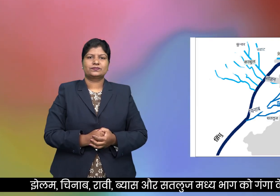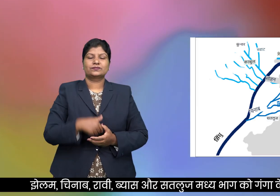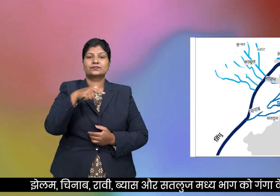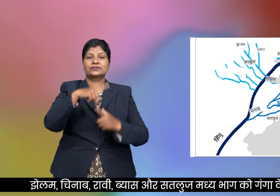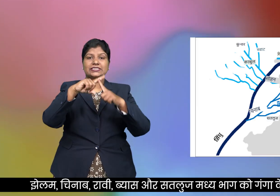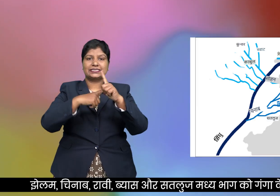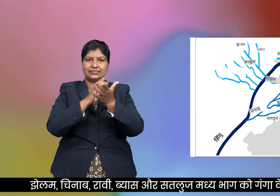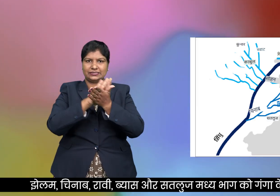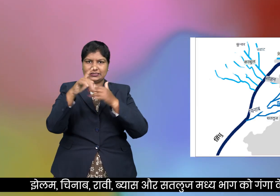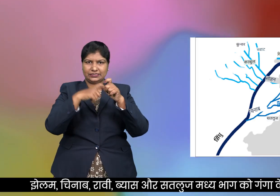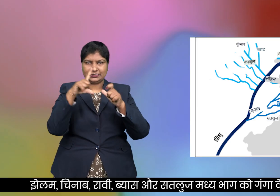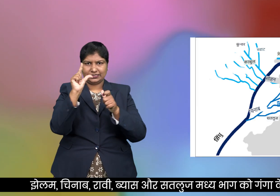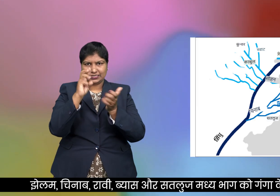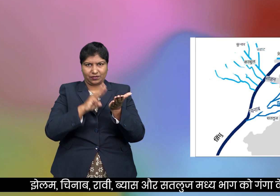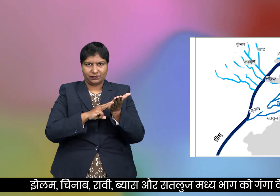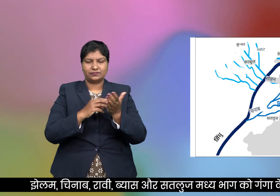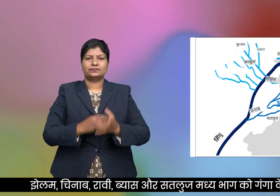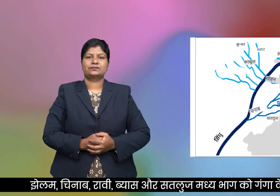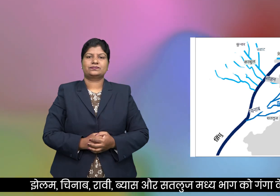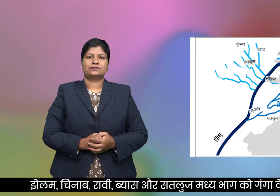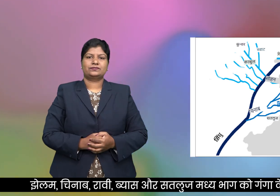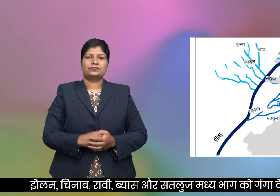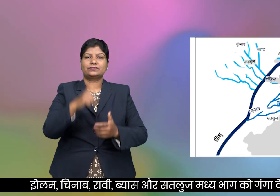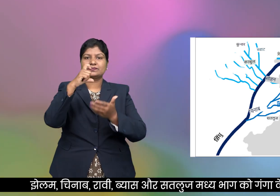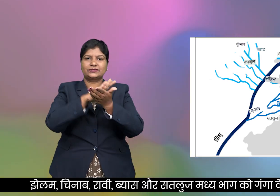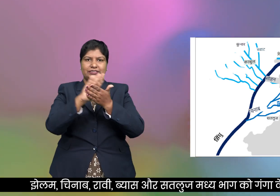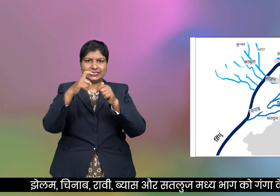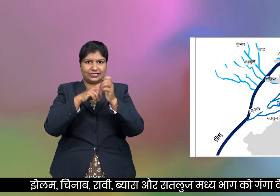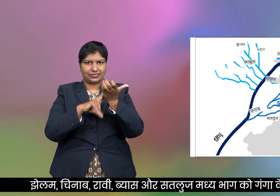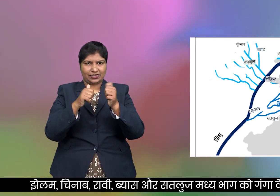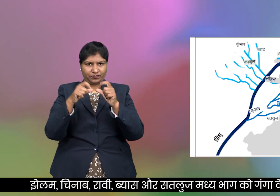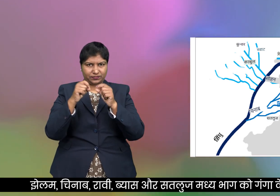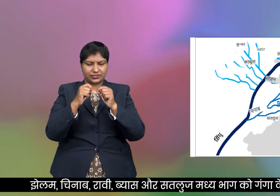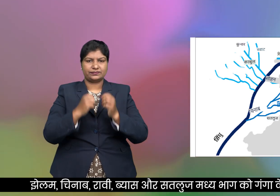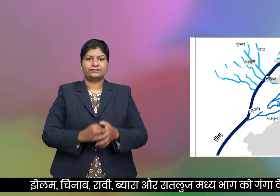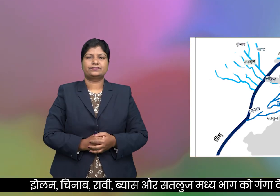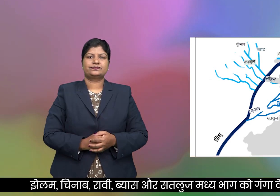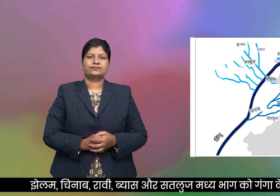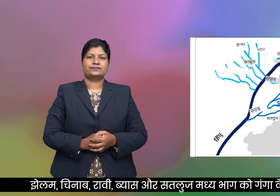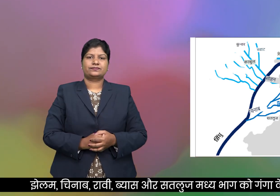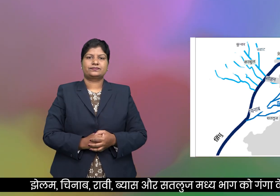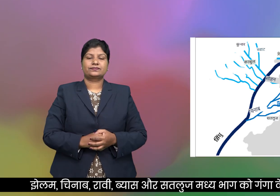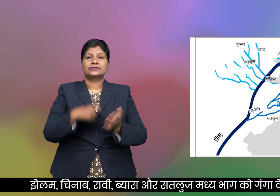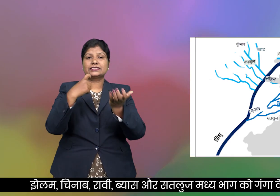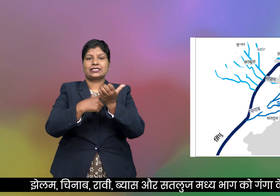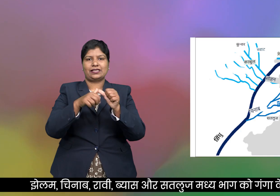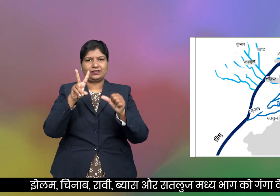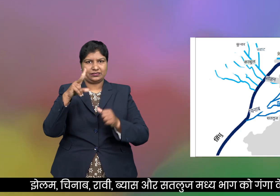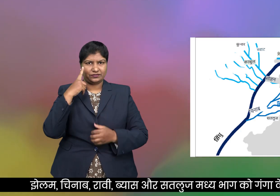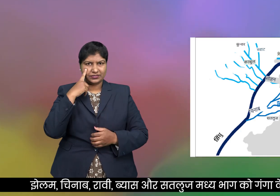झेलम, चिनाब, रावी, ब्यास और सतलुज मध्य भाग को गंगा के मैदानों के रूप में जाना जाता है।